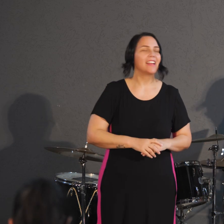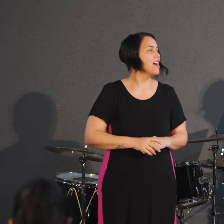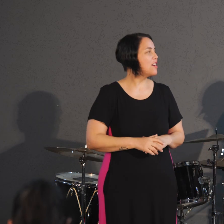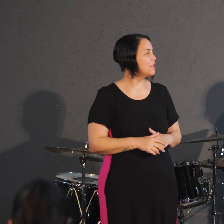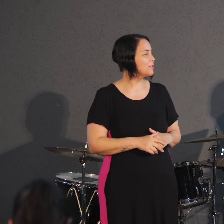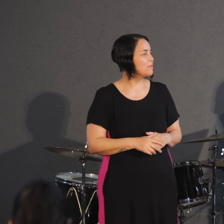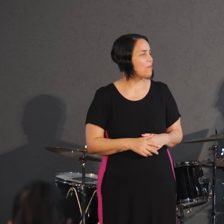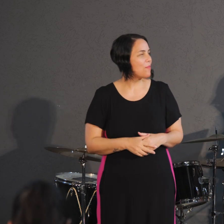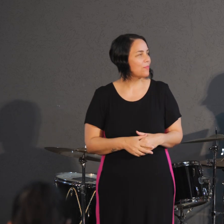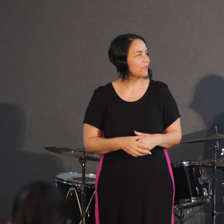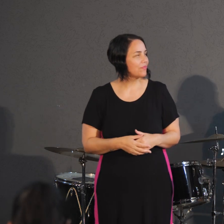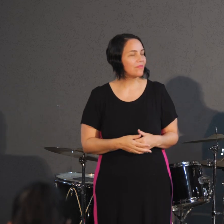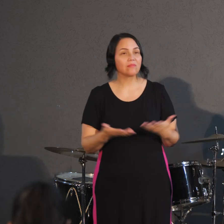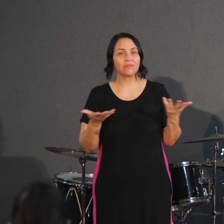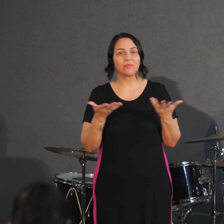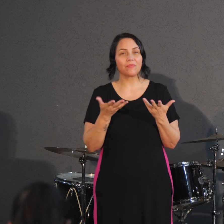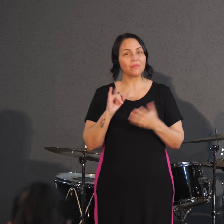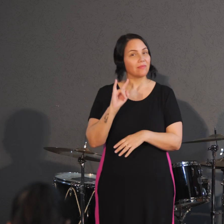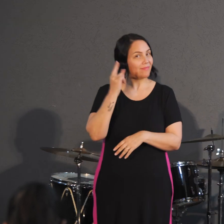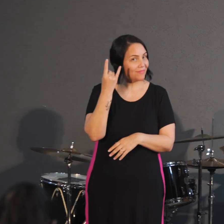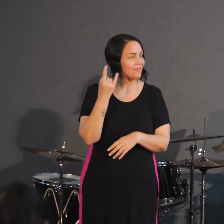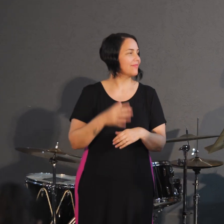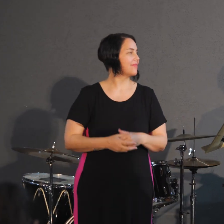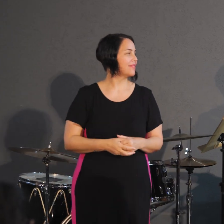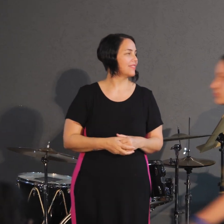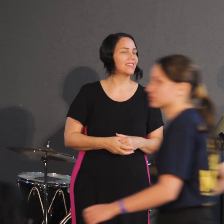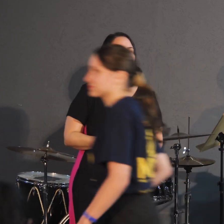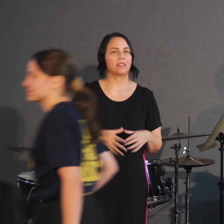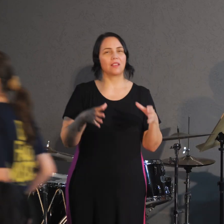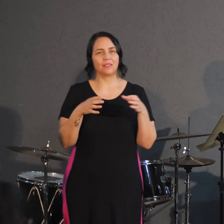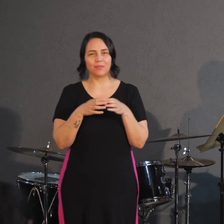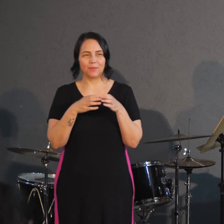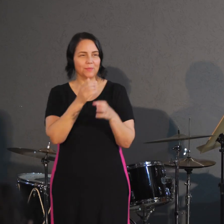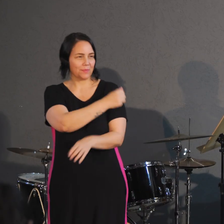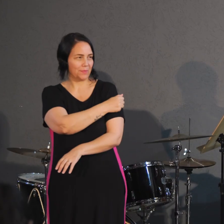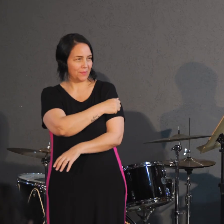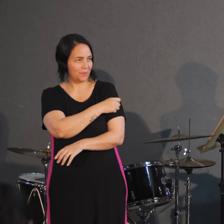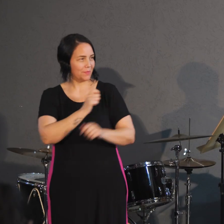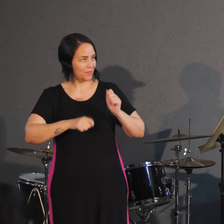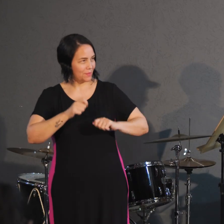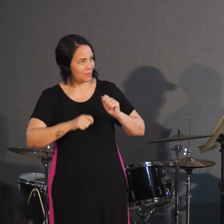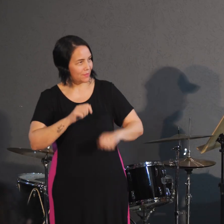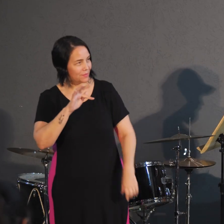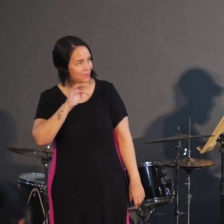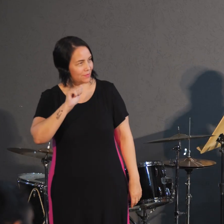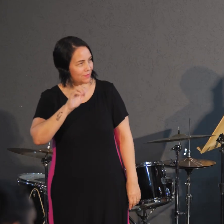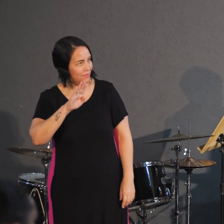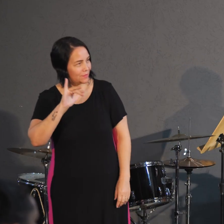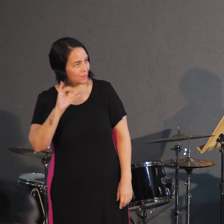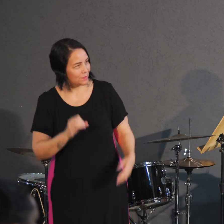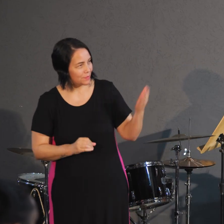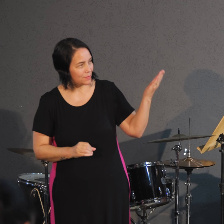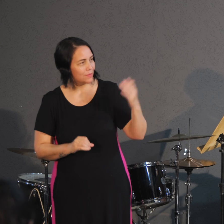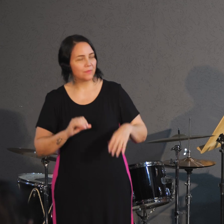Tá? Então agora nós vamos finalizar então com um grupo de alunos já avançados, né? O meu aluno Fábio na guitarra, o